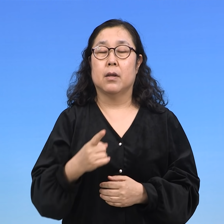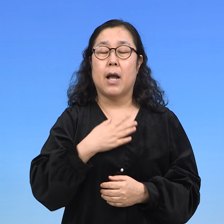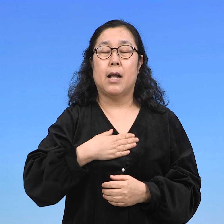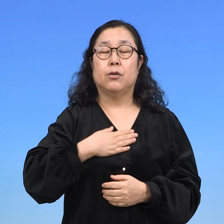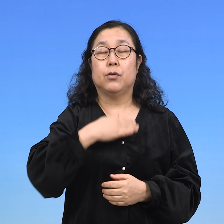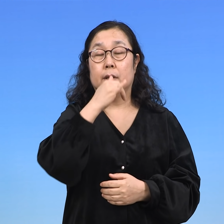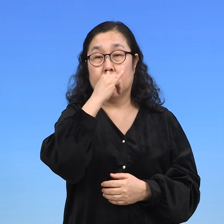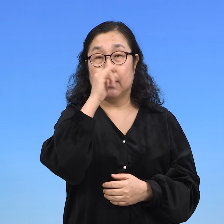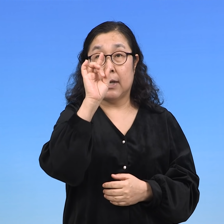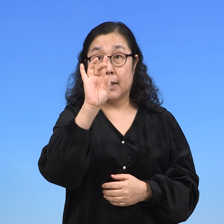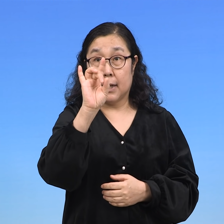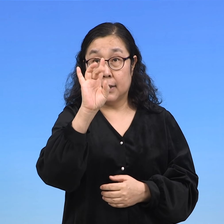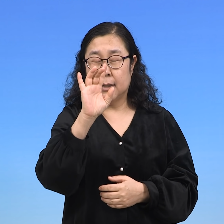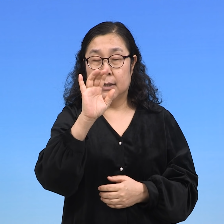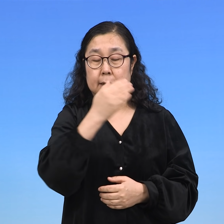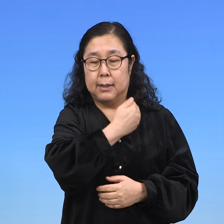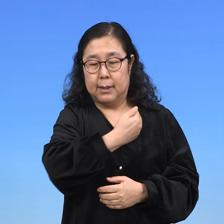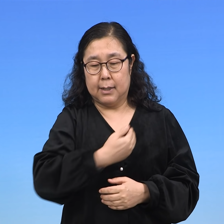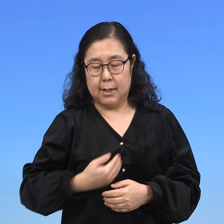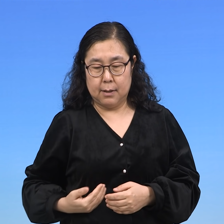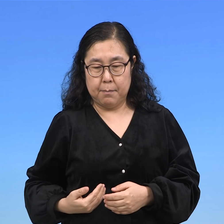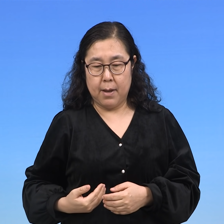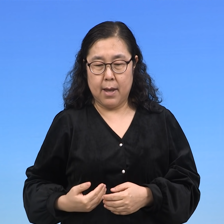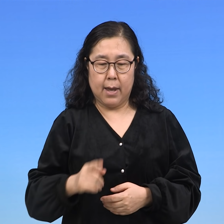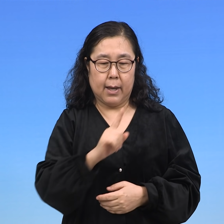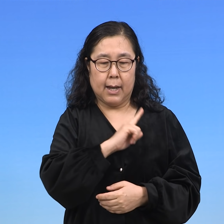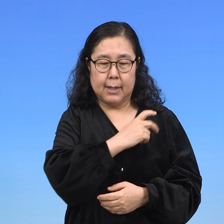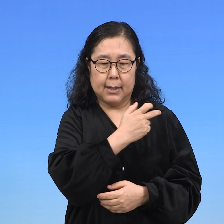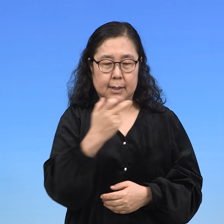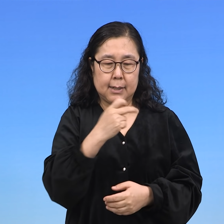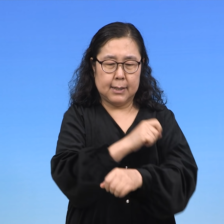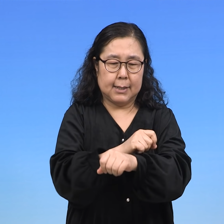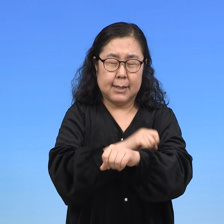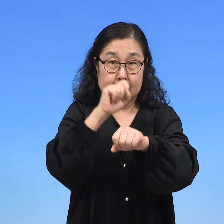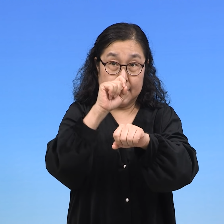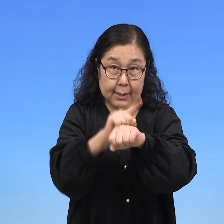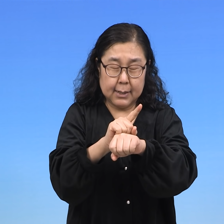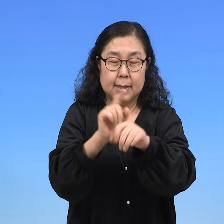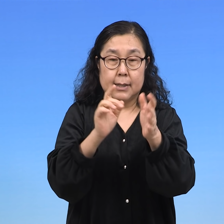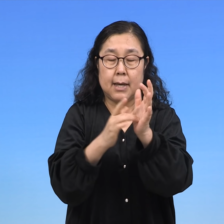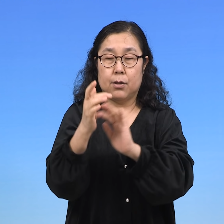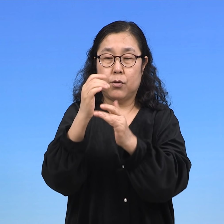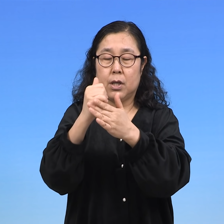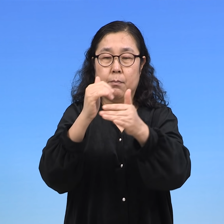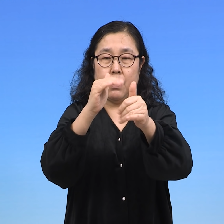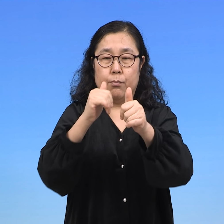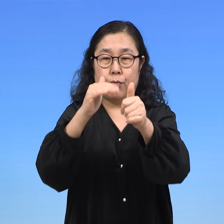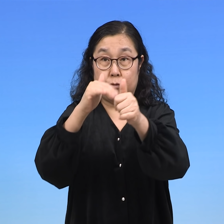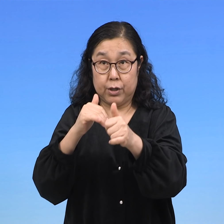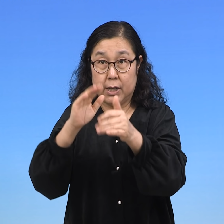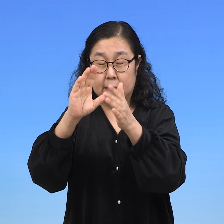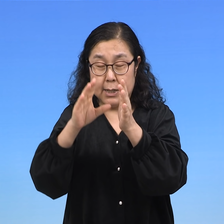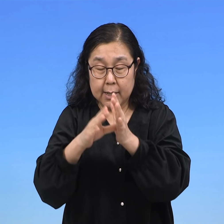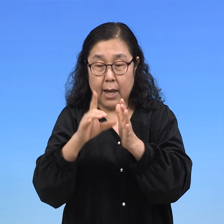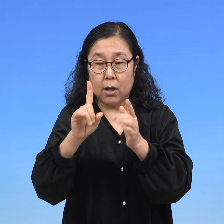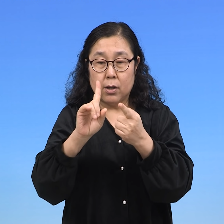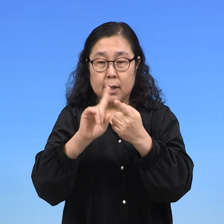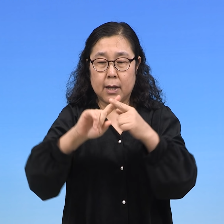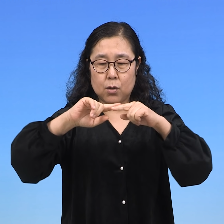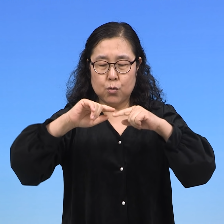한 가지가 있는데, 제자됨의 가장 강력한 특징 중에 하나는 주님께서 부르실 때 그것에